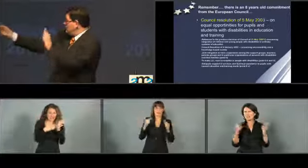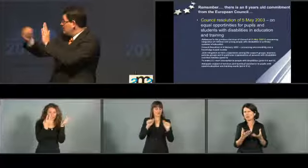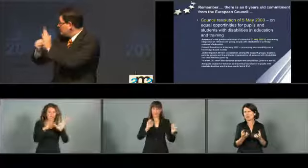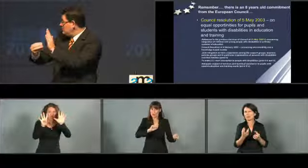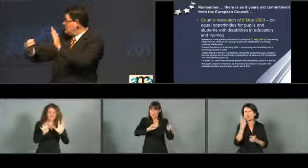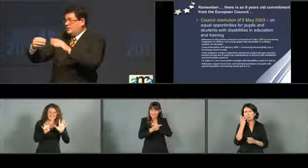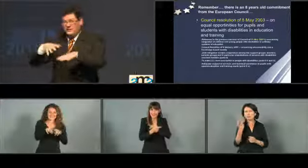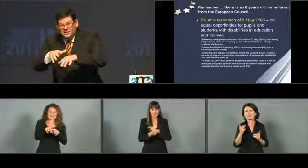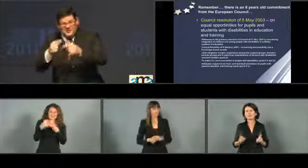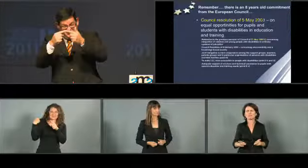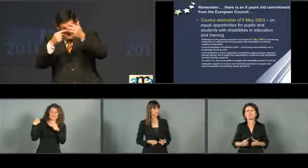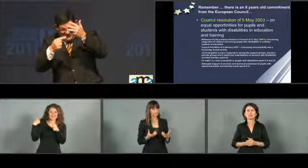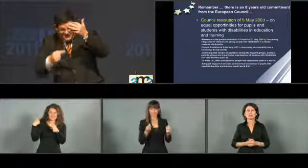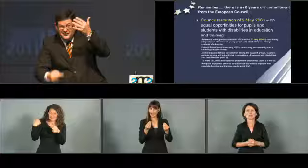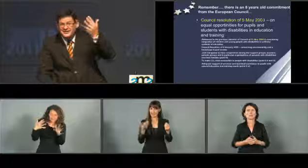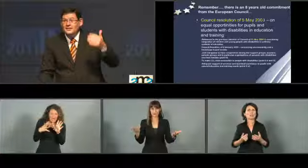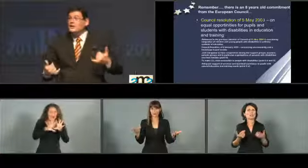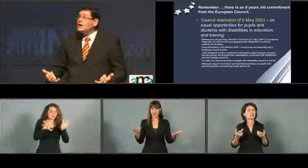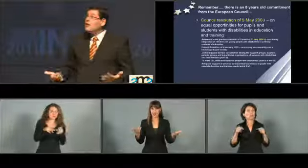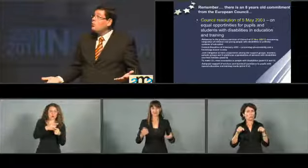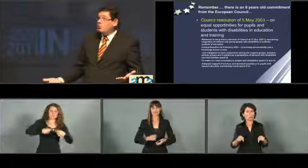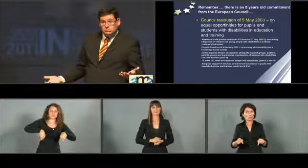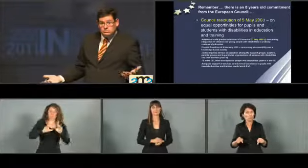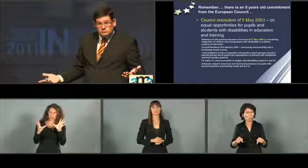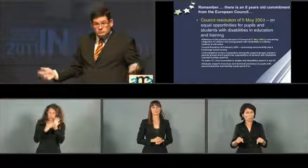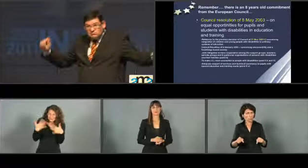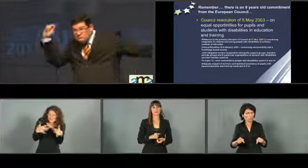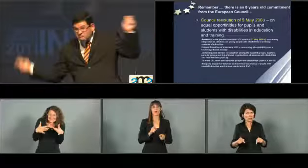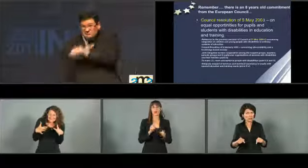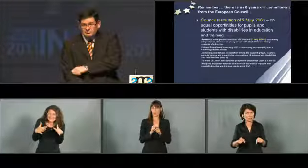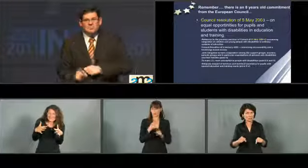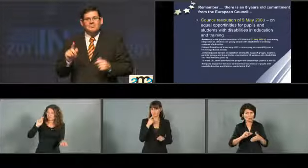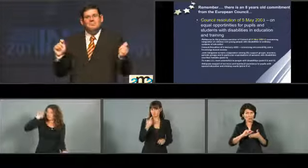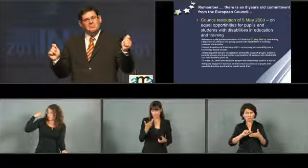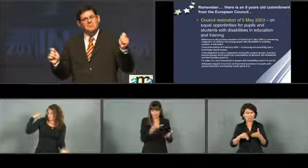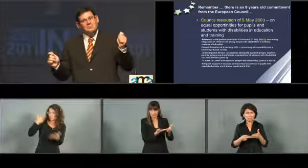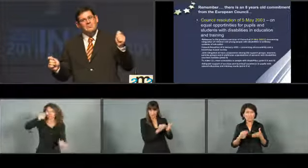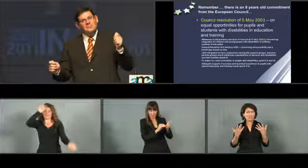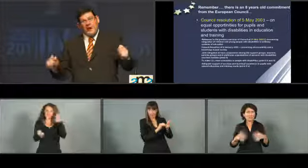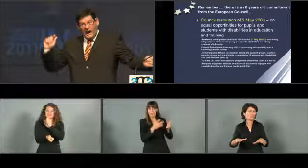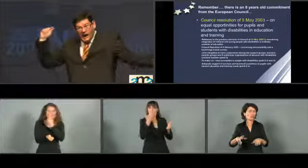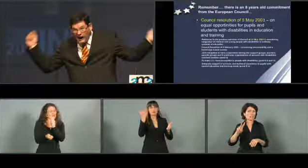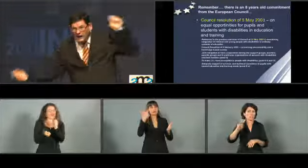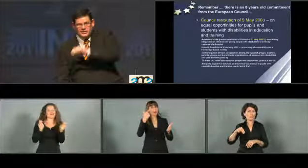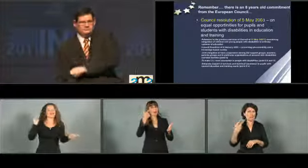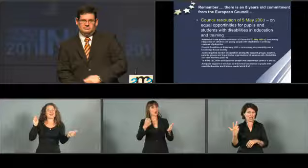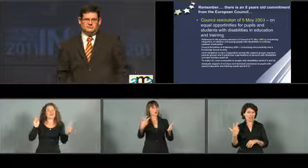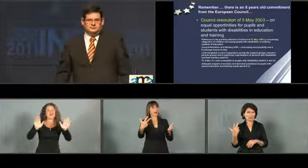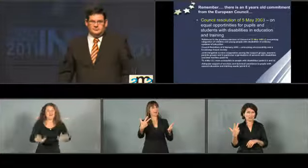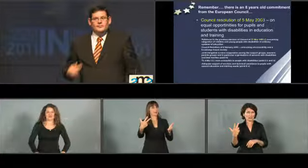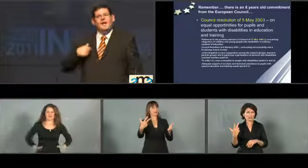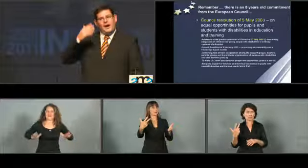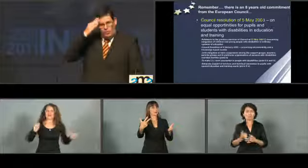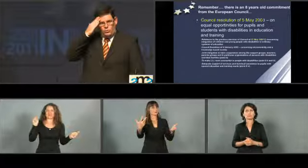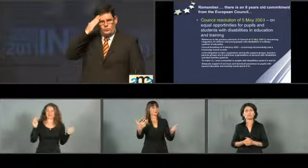on a, mais c'était déjà en mai 2003, donc tout ce qui a déjà été dicté. Mais dans certains pays, certaines choses ont lieu, d'autres pas. Il y a eu